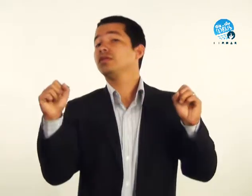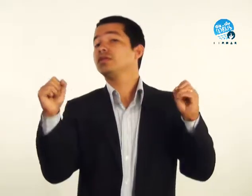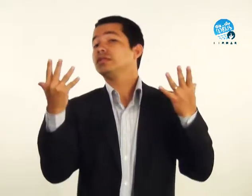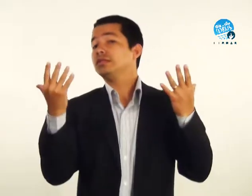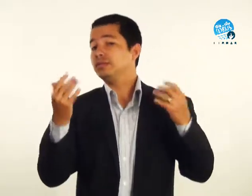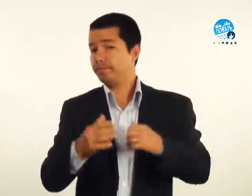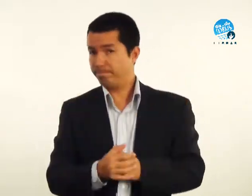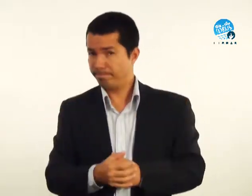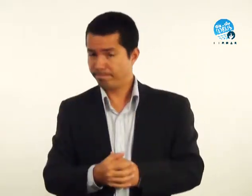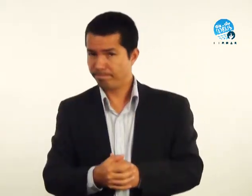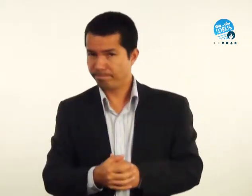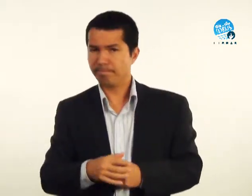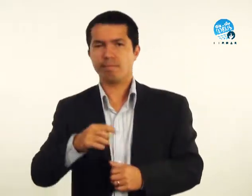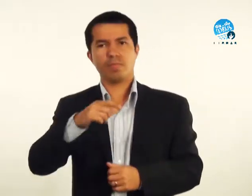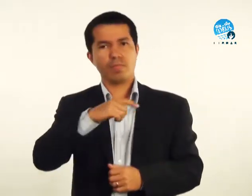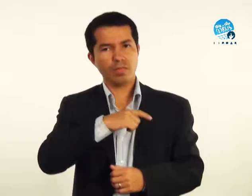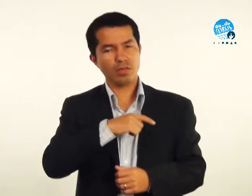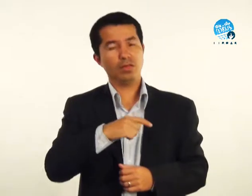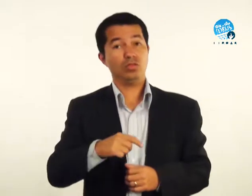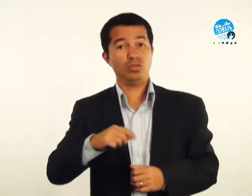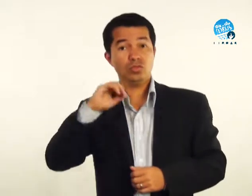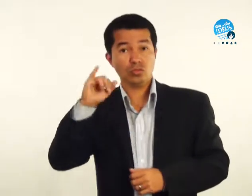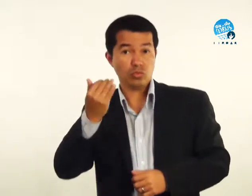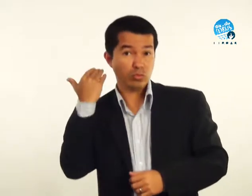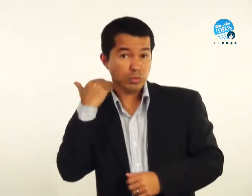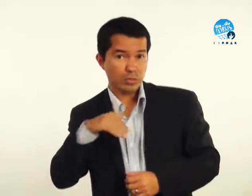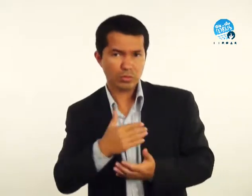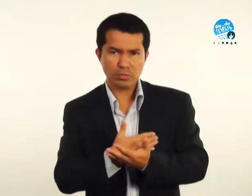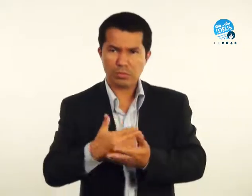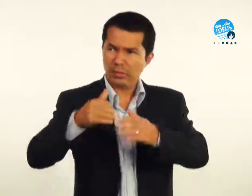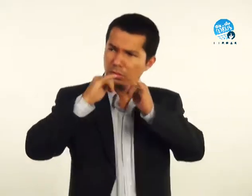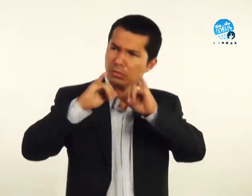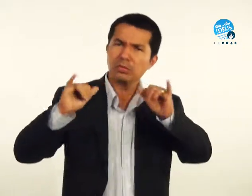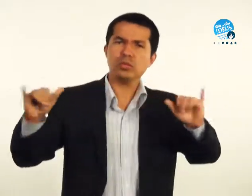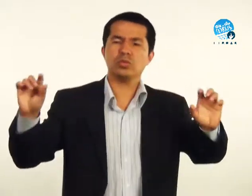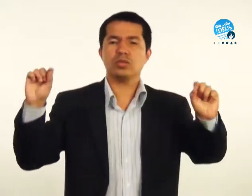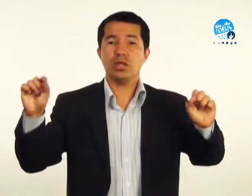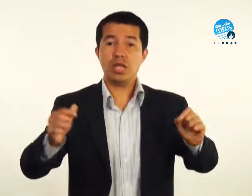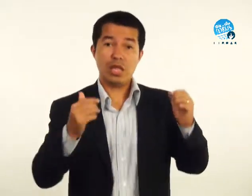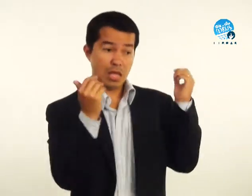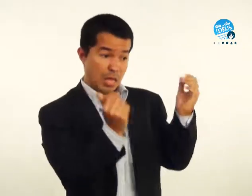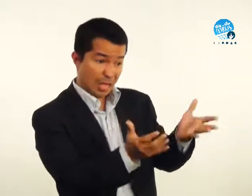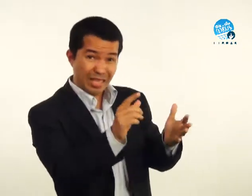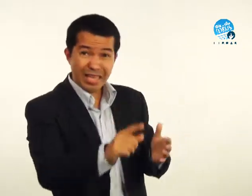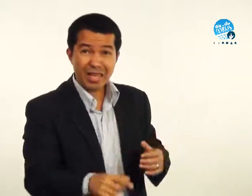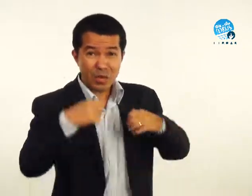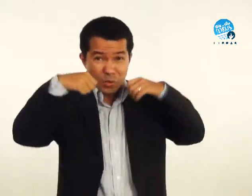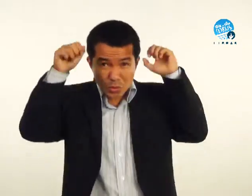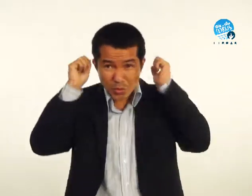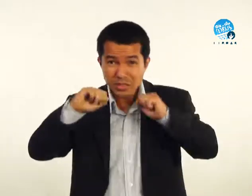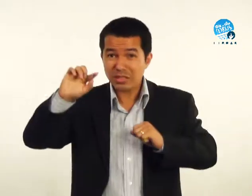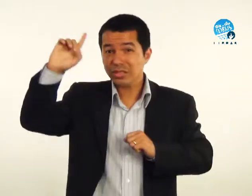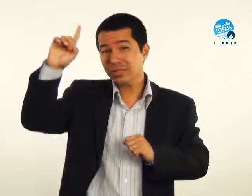quando terminou isso, então João Batista começou a dizer: esse aqui é o Cordeiro de Deus que tira o pecado do mundo. E